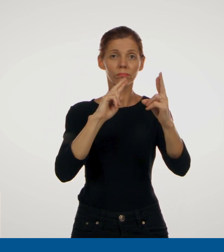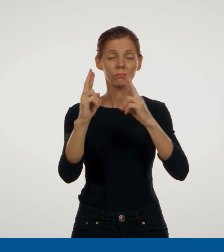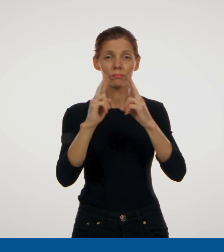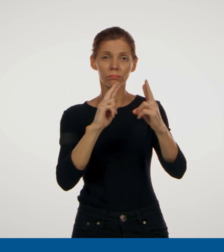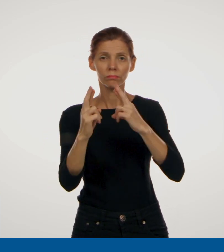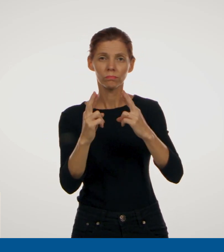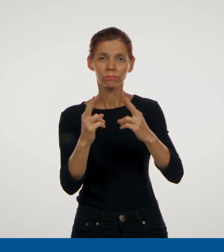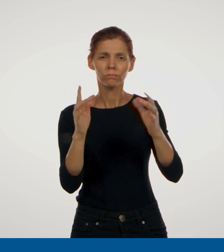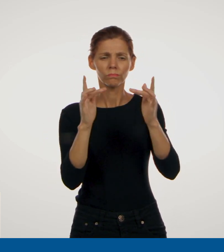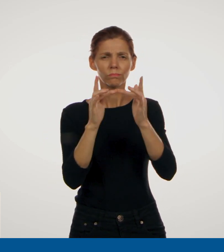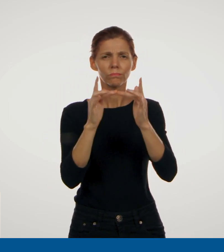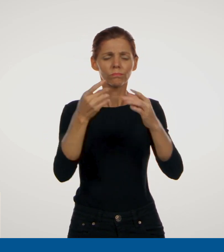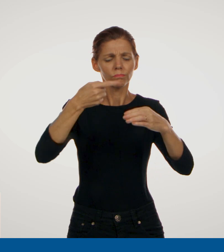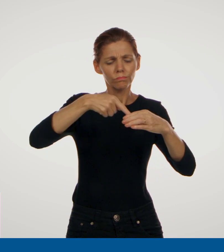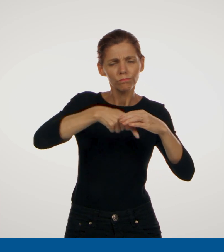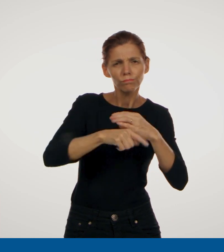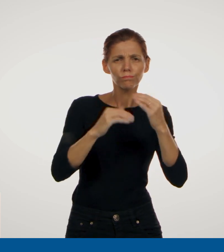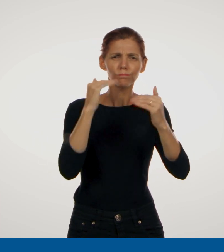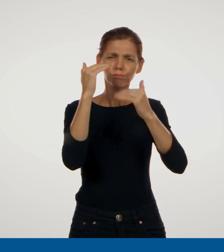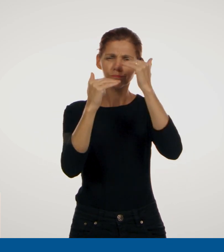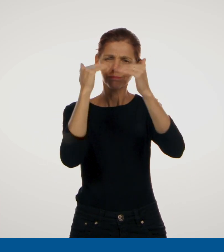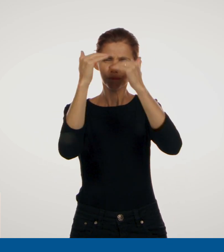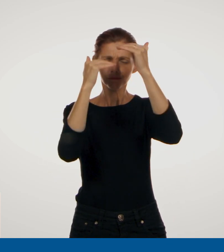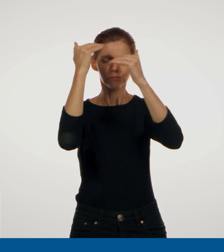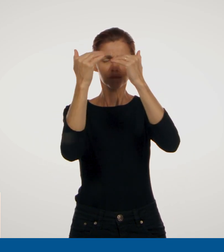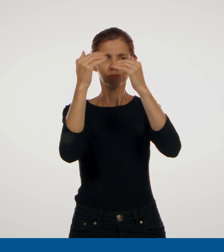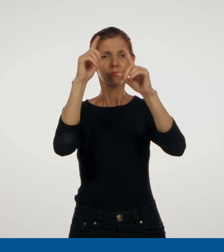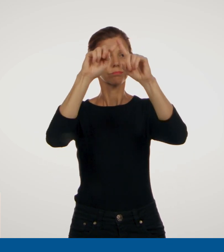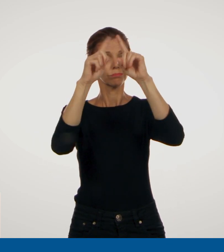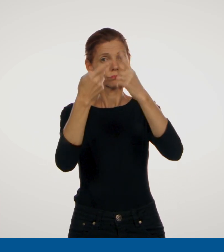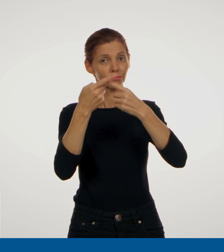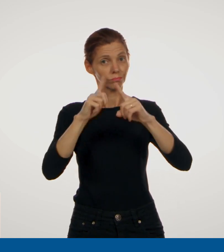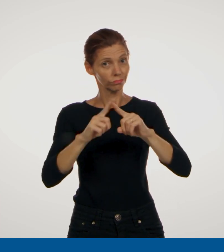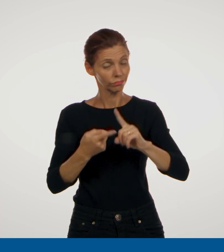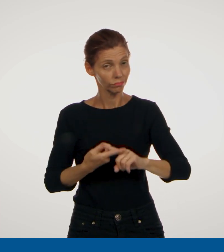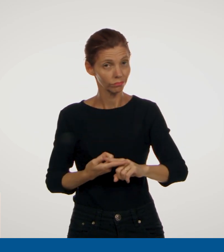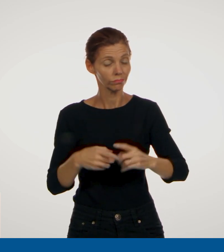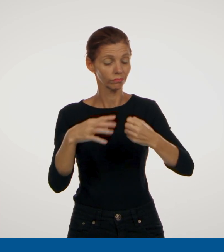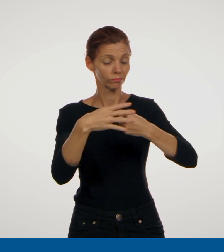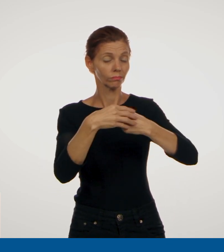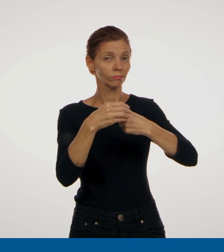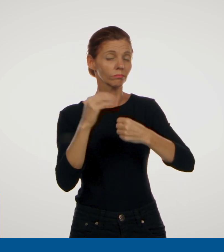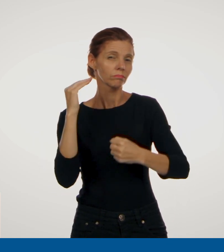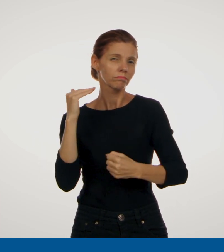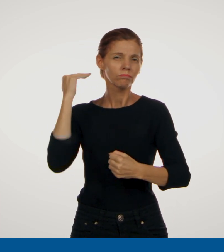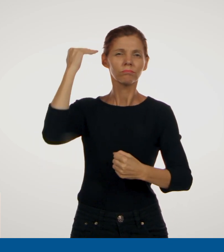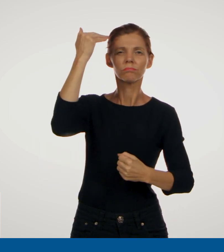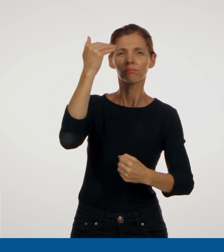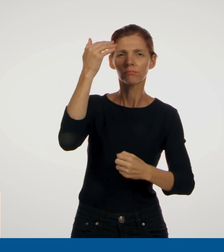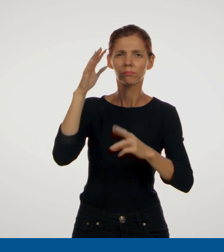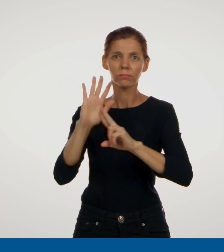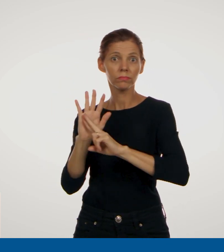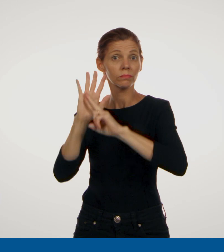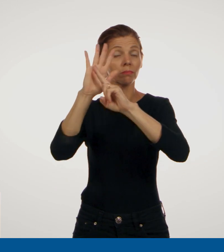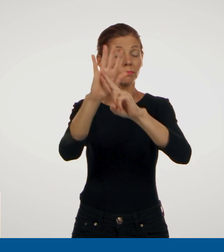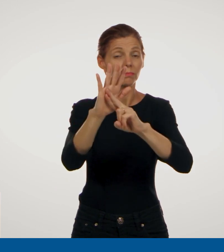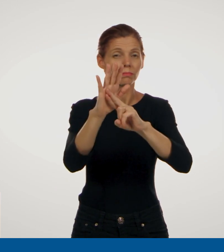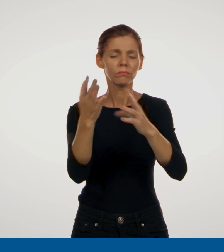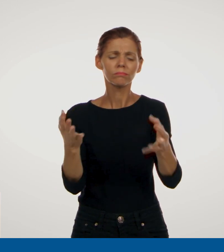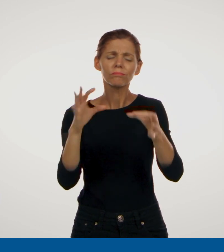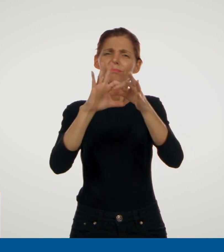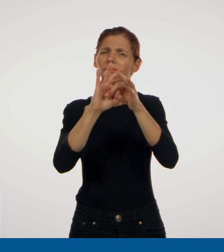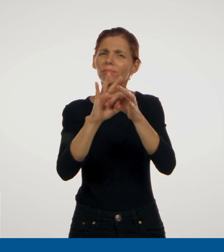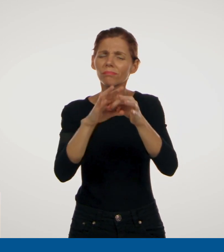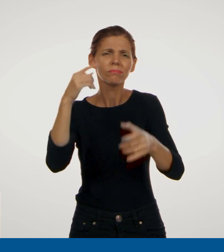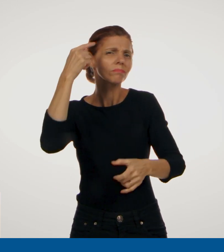intimamente relacionada à profundidade do processamento de habilidades e conhecimento, ao nível que representa o quanto